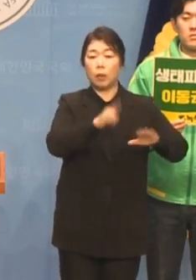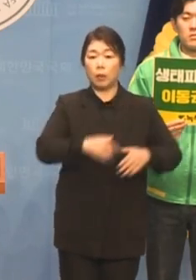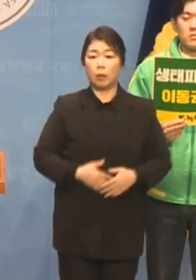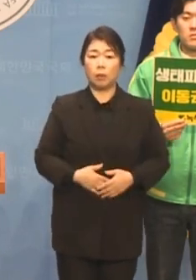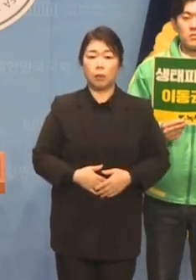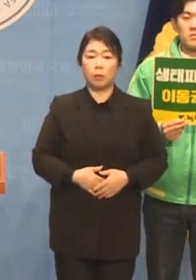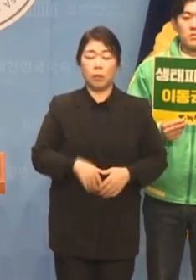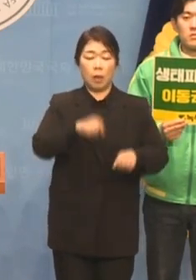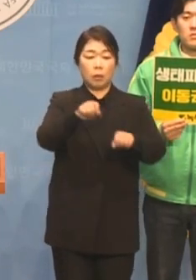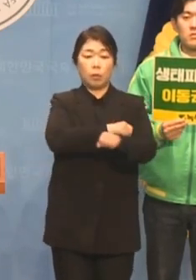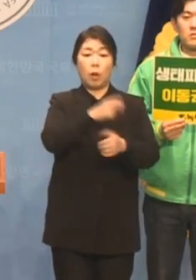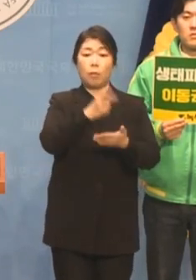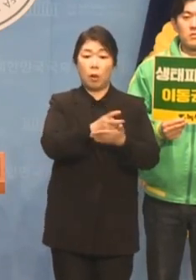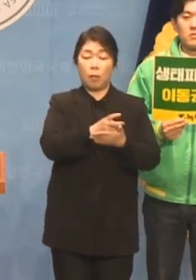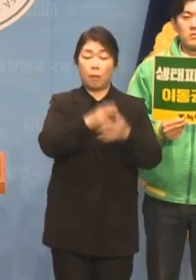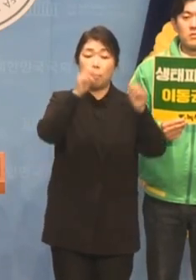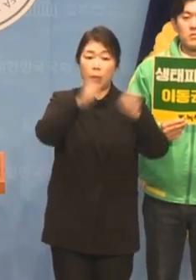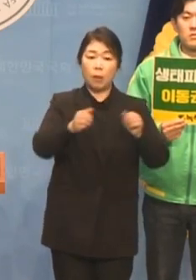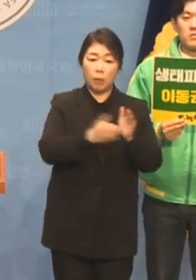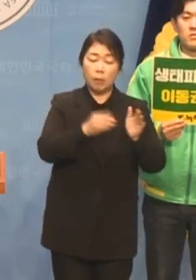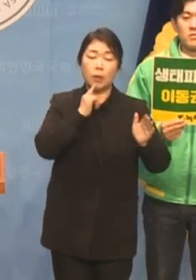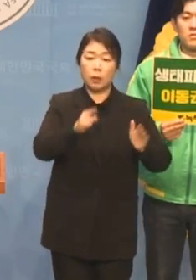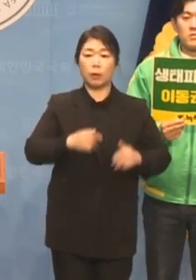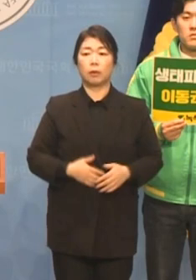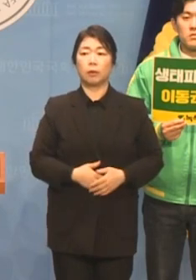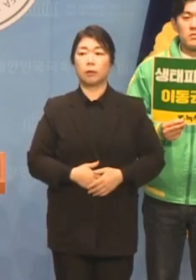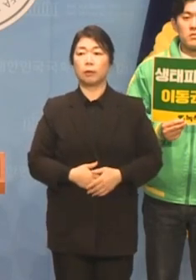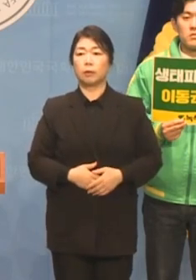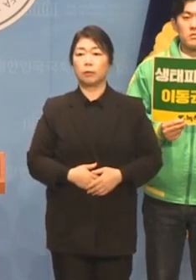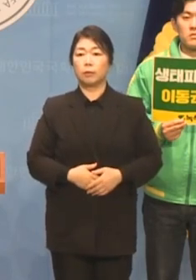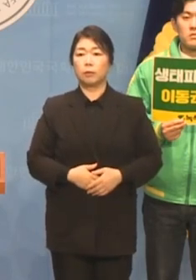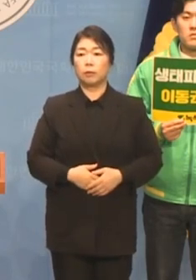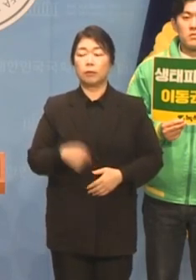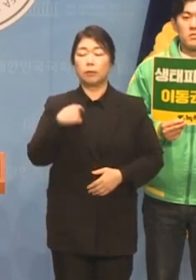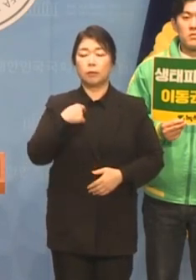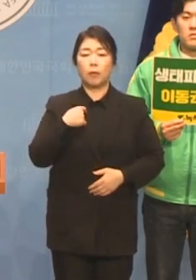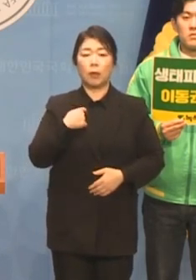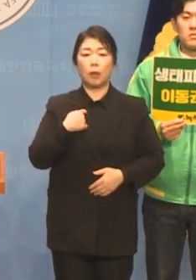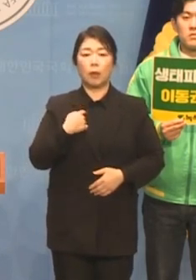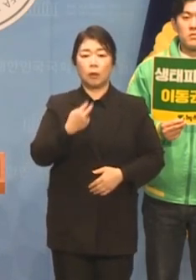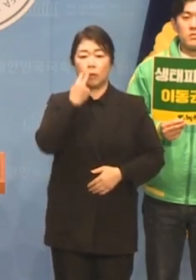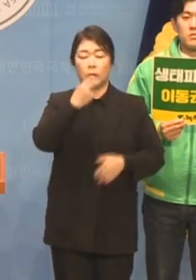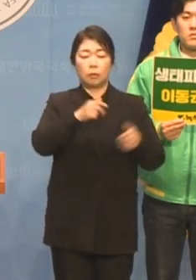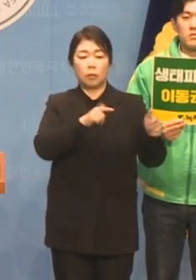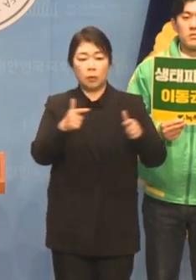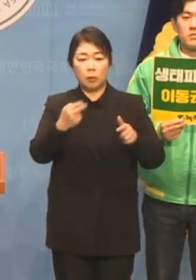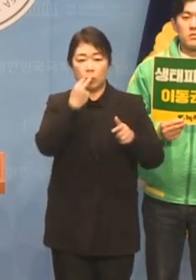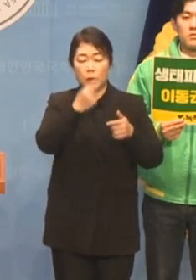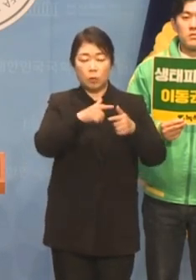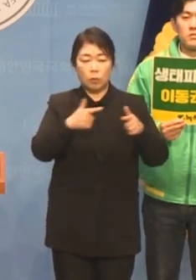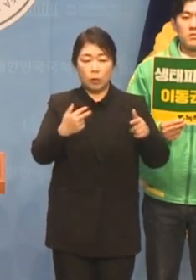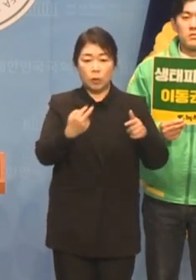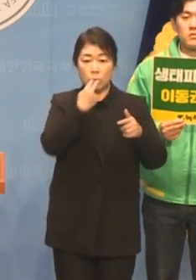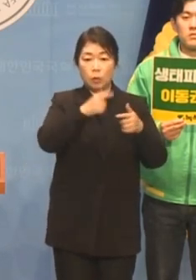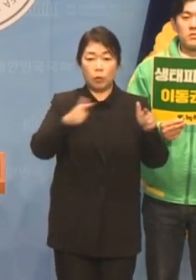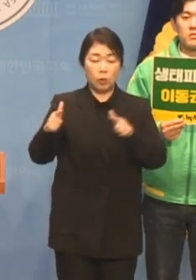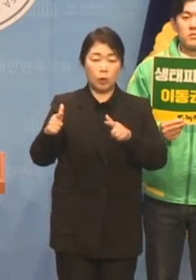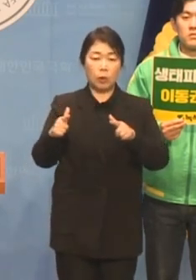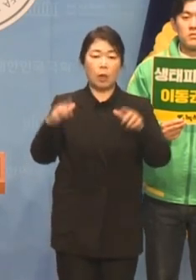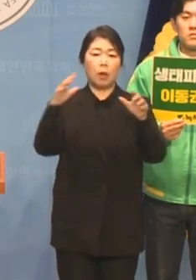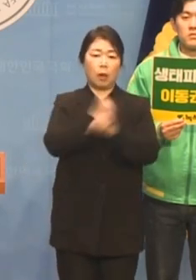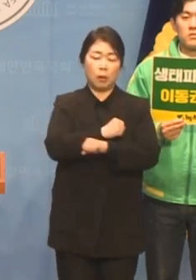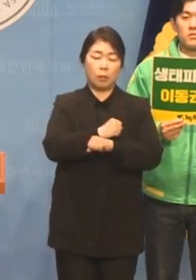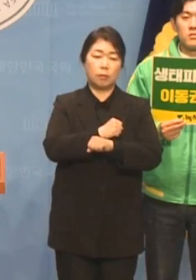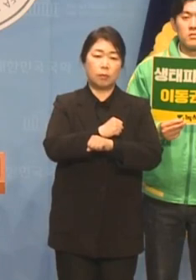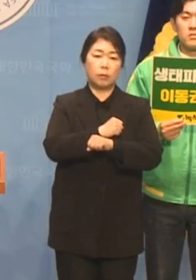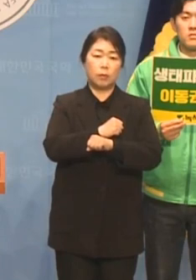특별법 신공항 특별법 때문이랍니다 저는 멸종 반란의 활동가이기도 합니다 제가 멸종 반란에 결합하기